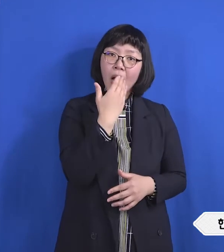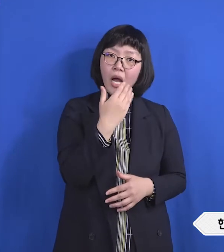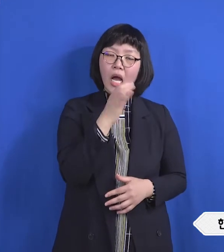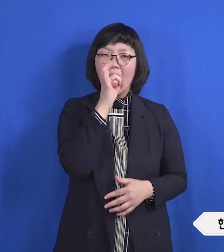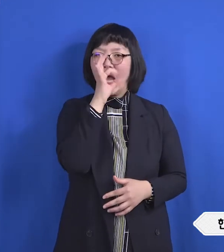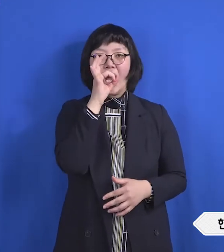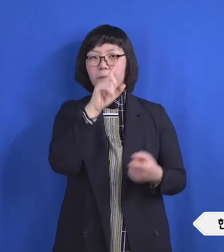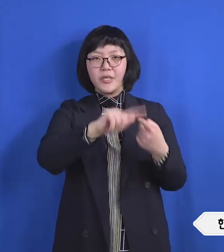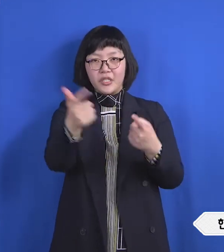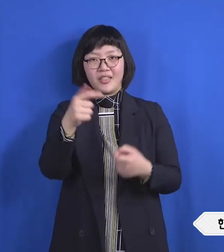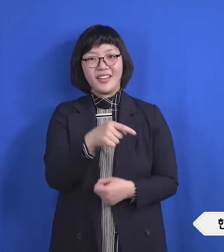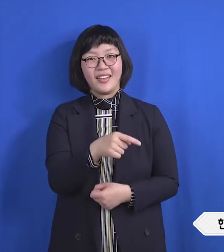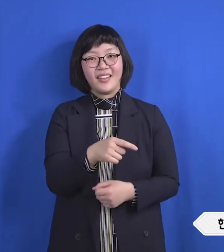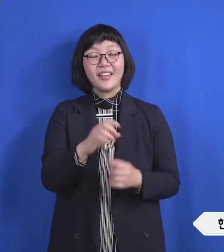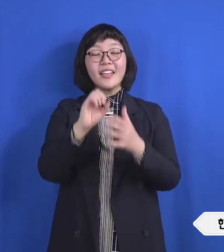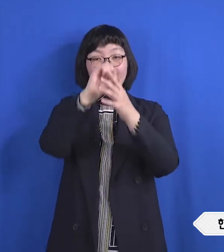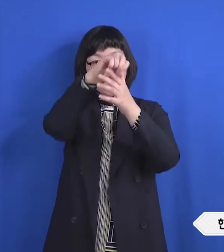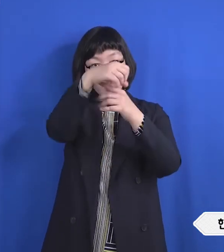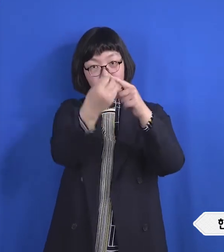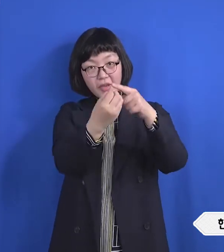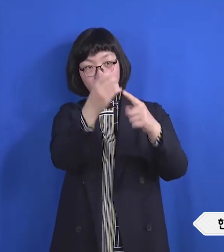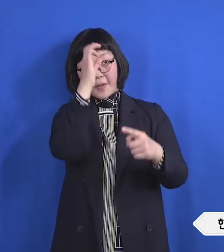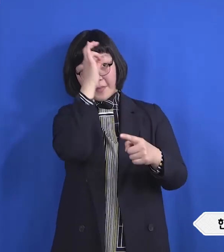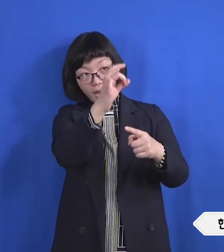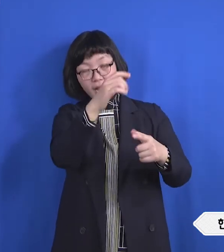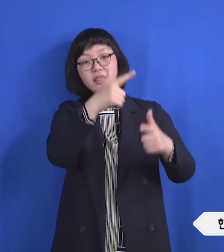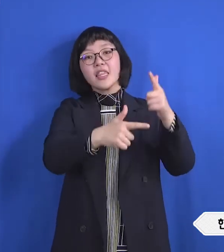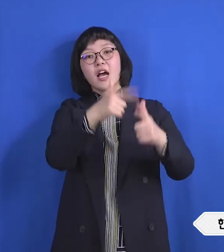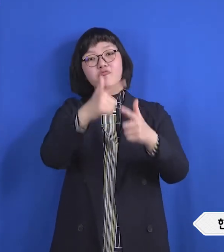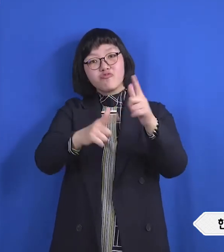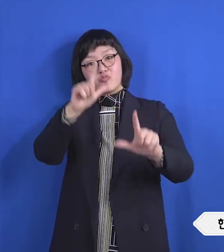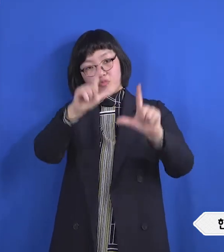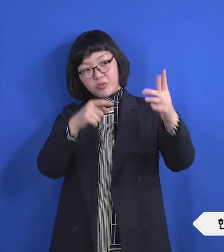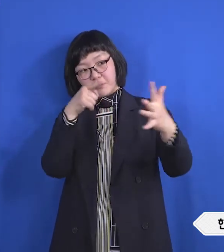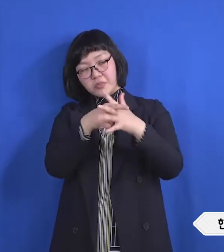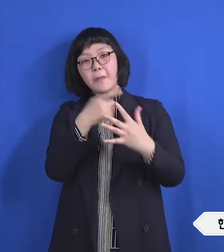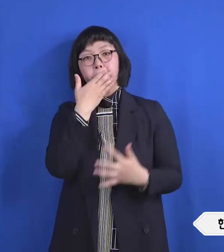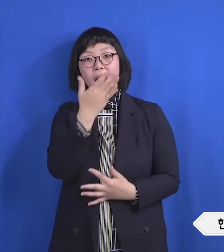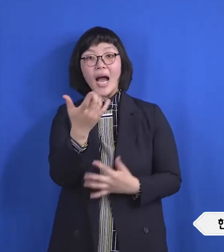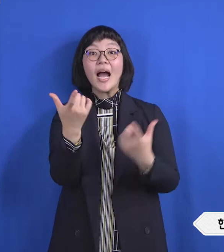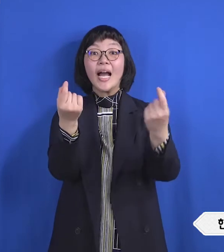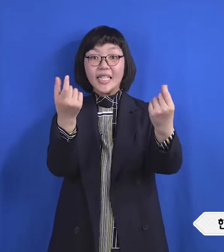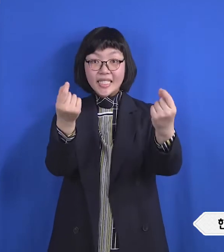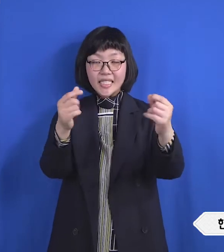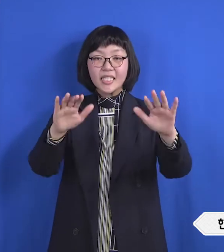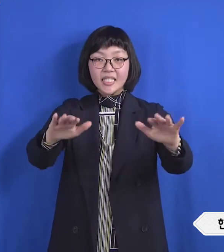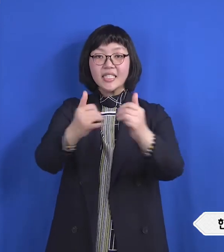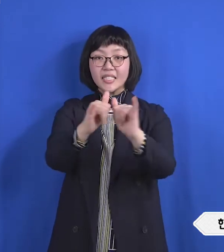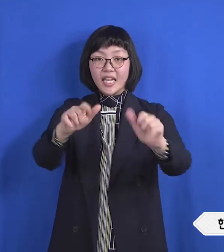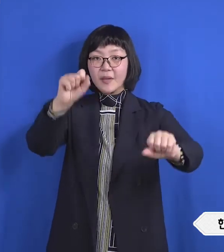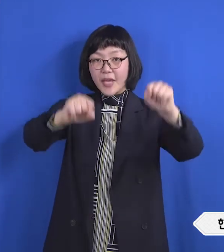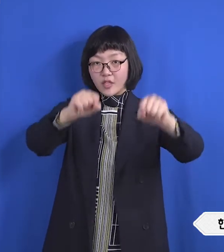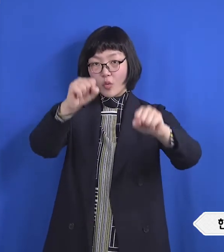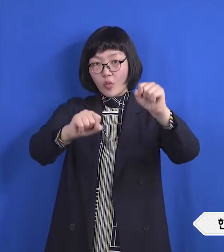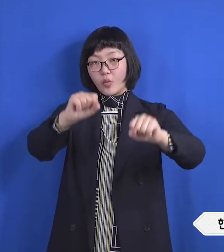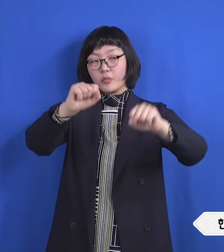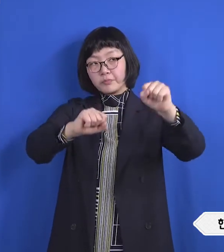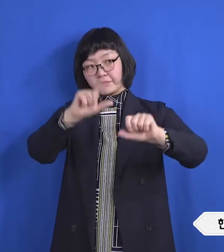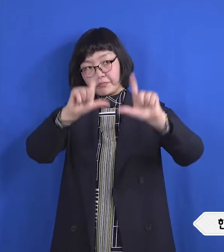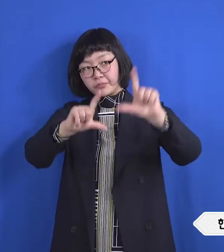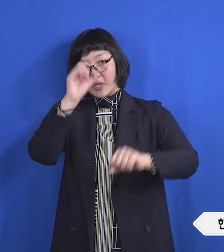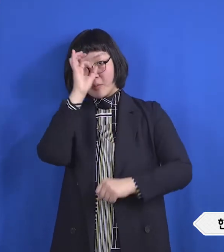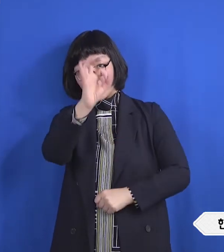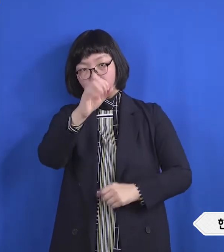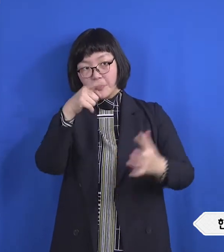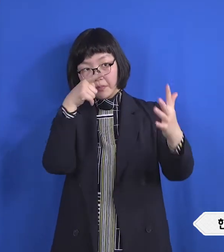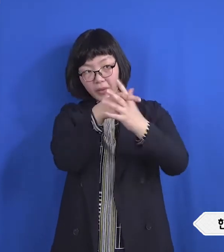그래서 열매를 보면 그 나무를 알 수 있습니다. 마찬가지로 행실을 보면 그 사람의 믿음이